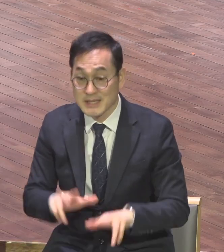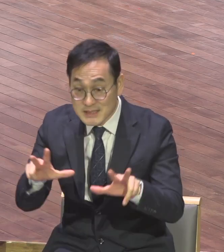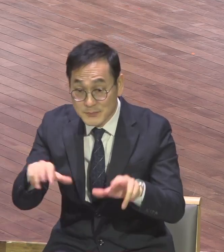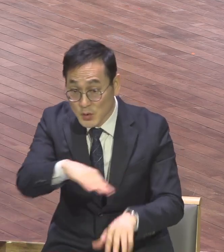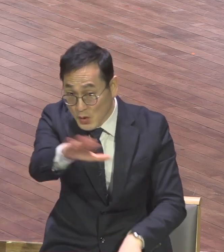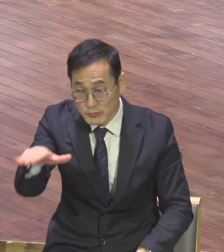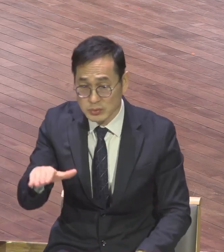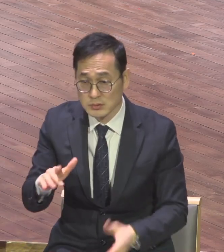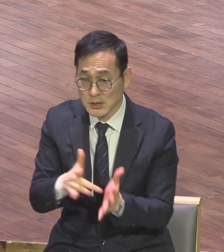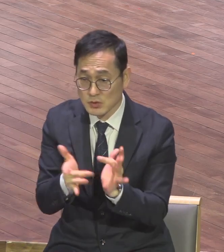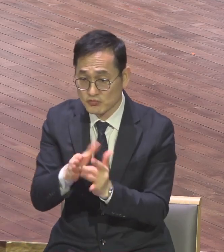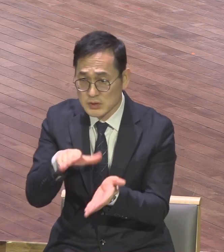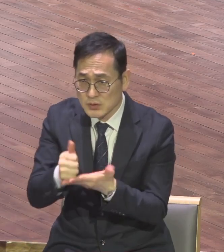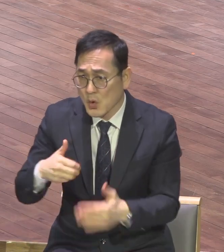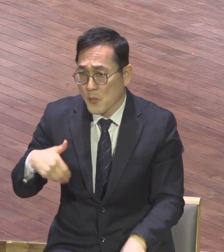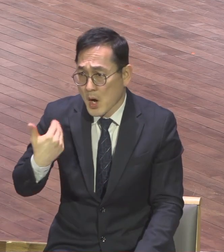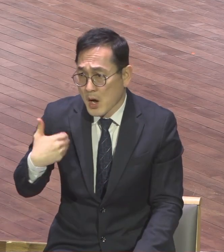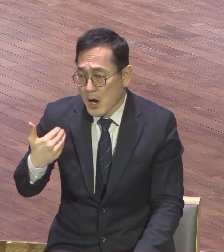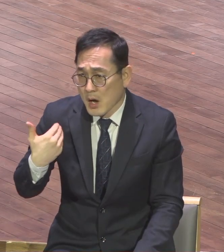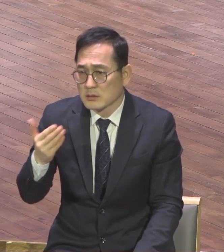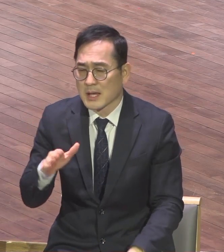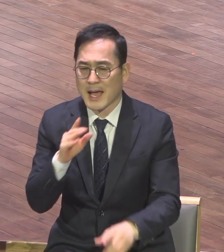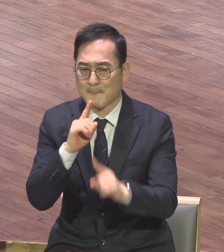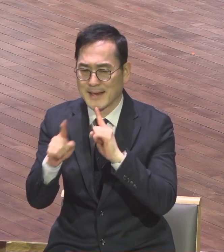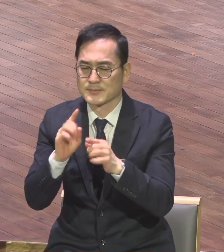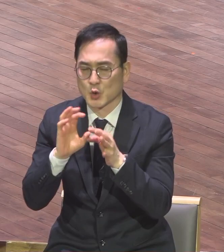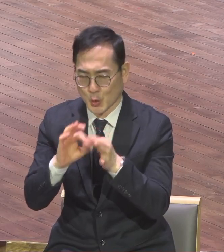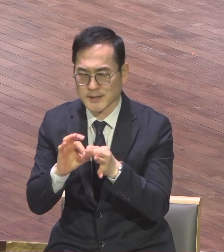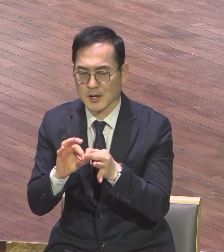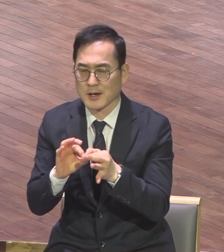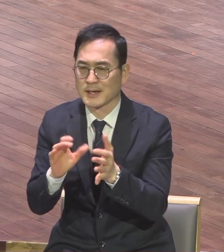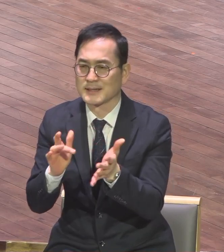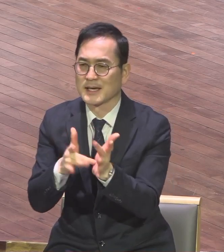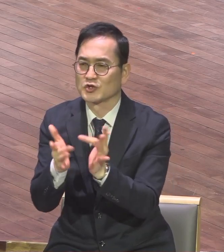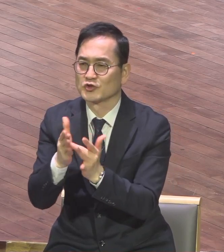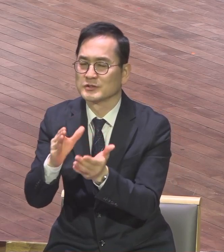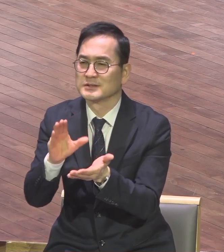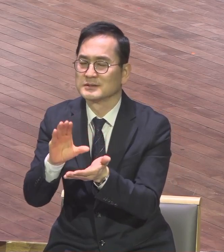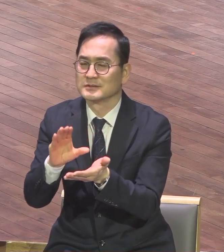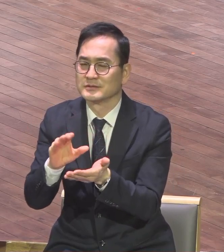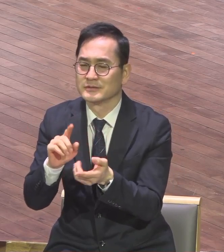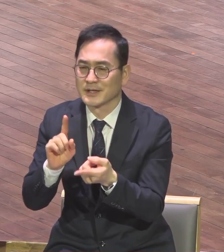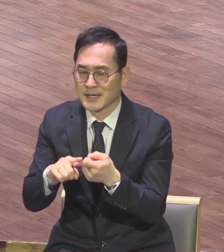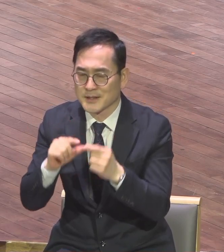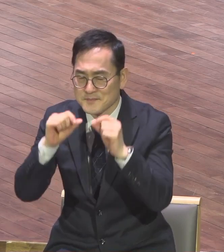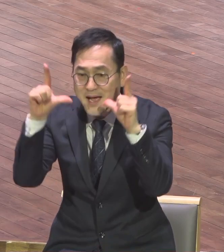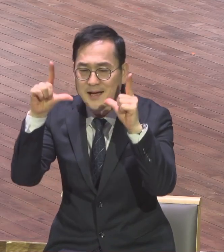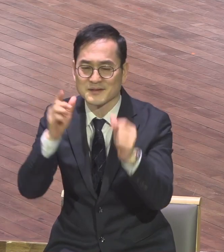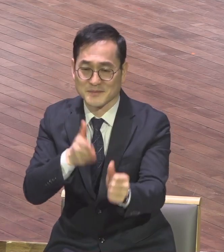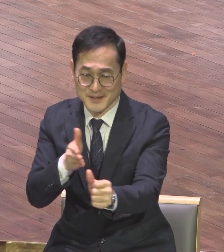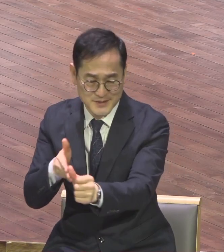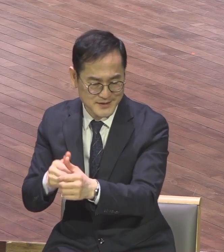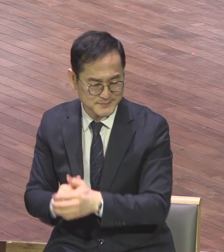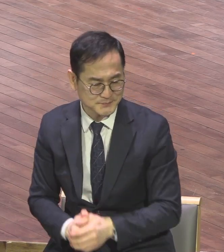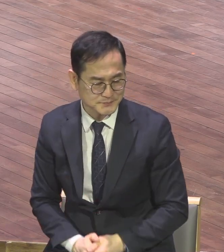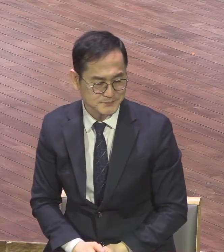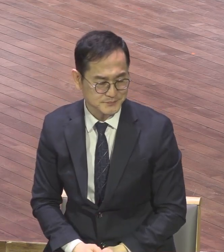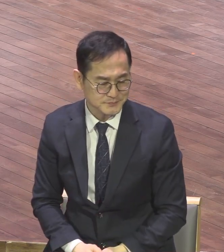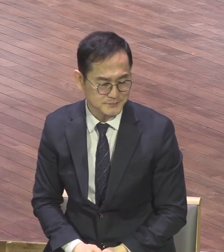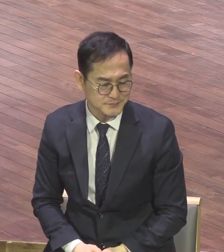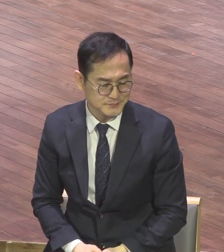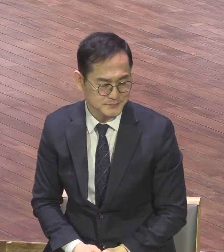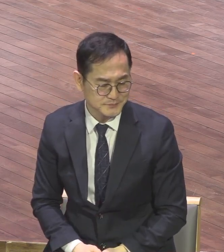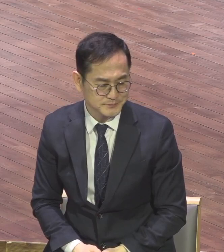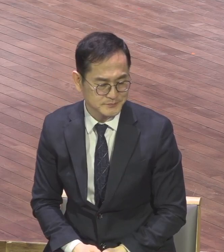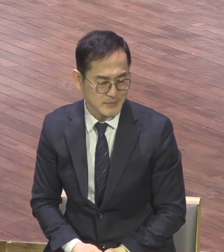그리스도로 인생의 결론 나는 최고의 시간이 되시기를 예수님으로 축원합니다. 첫 번째는 모든 것 대신 예수 그리스도입니다. 32절을 보겠습니다. 자기